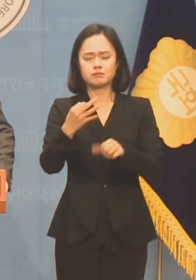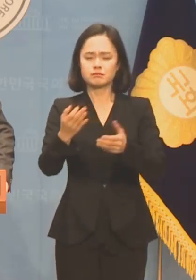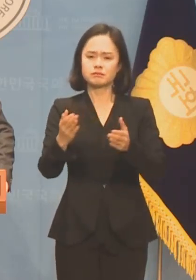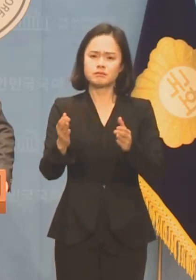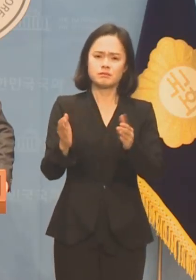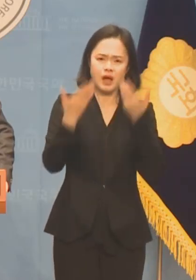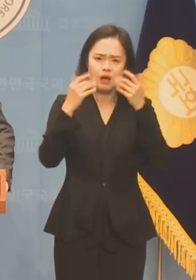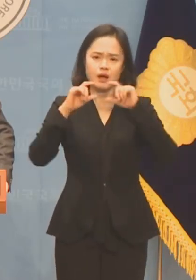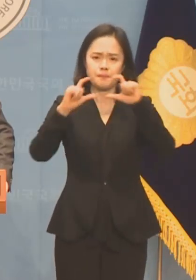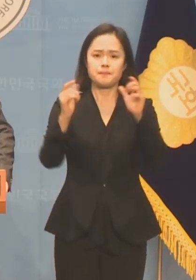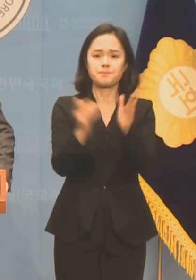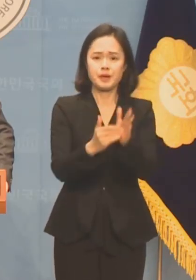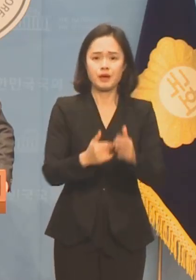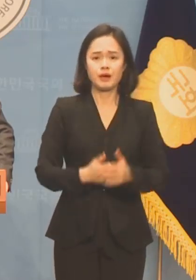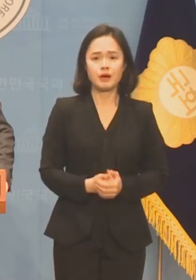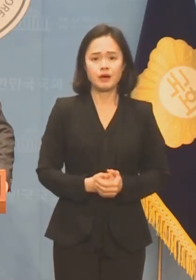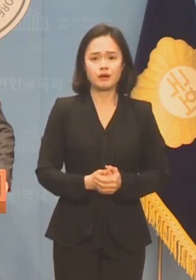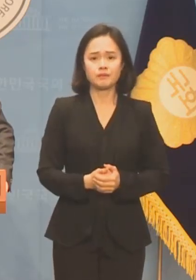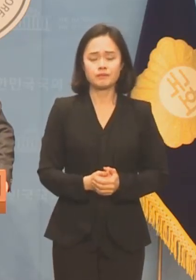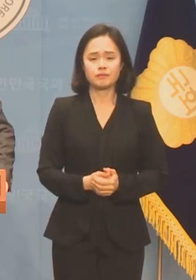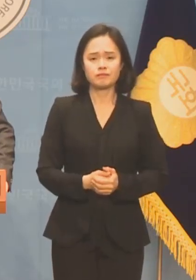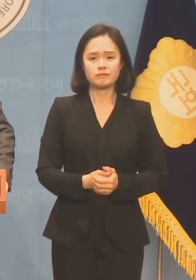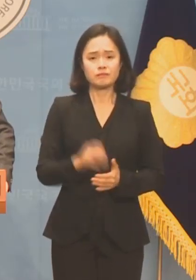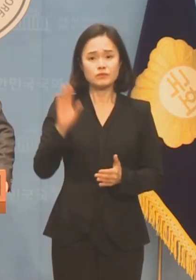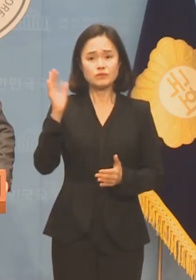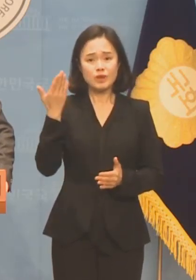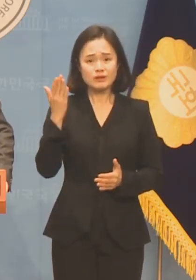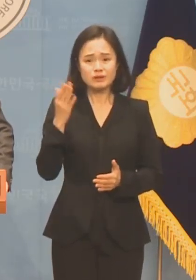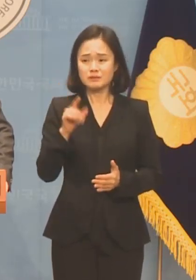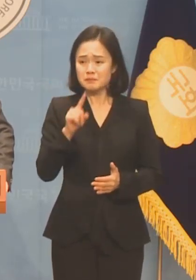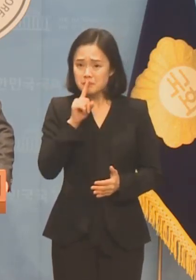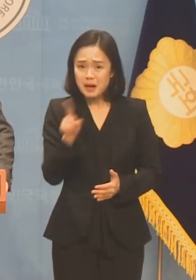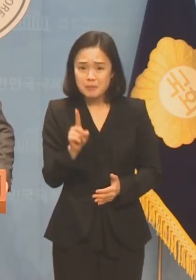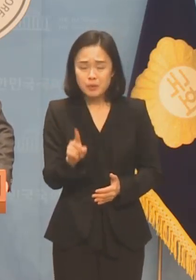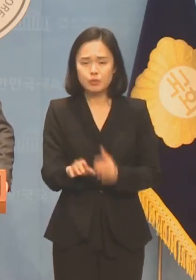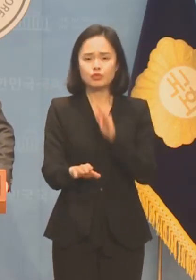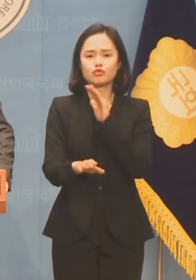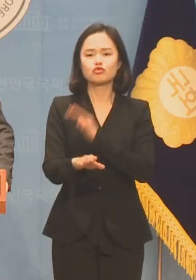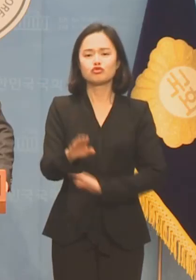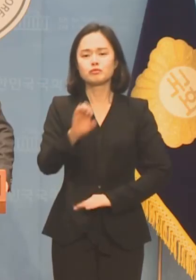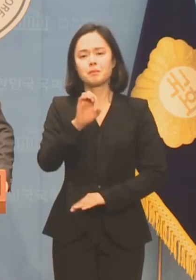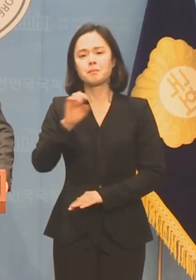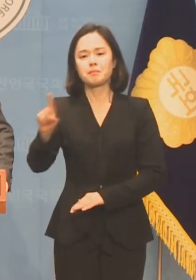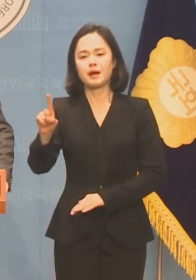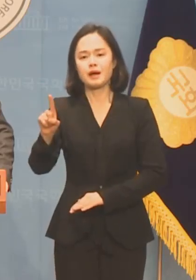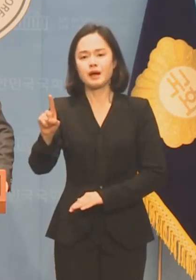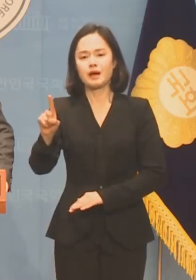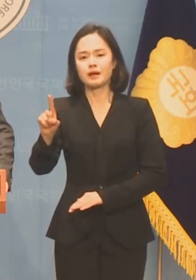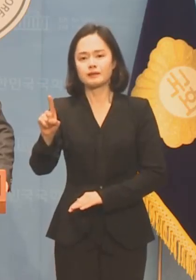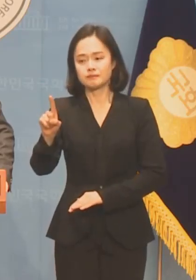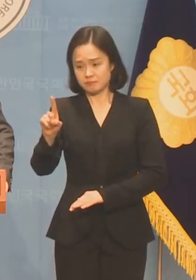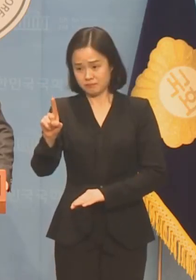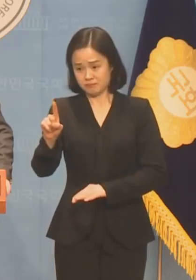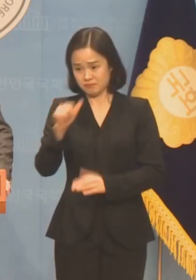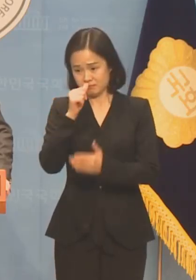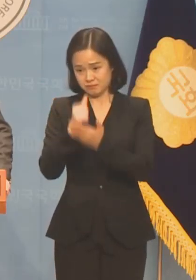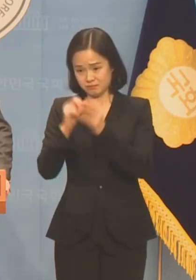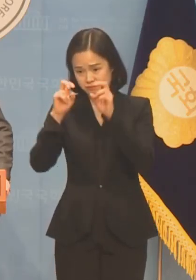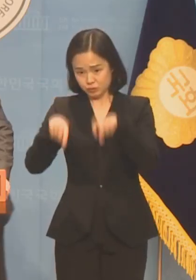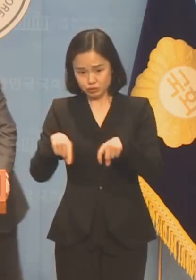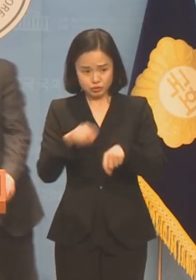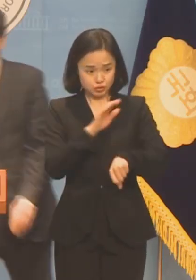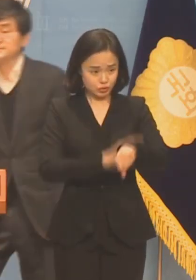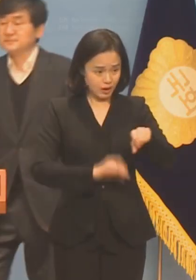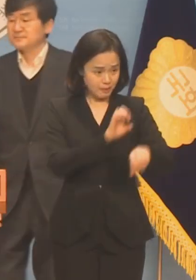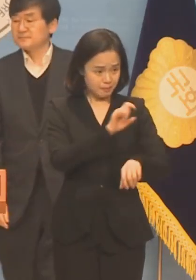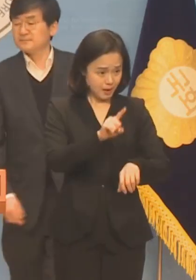우파무죄, 좌파무죄라는 우스갯소리가 있는데 그 우스갯소리가 현실이 되는 거 아닌가라는 우려를 하지 않을 수 없습니다.